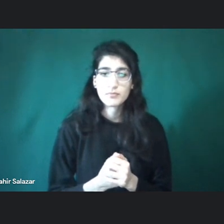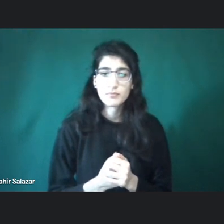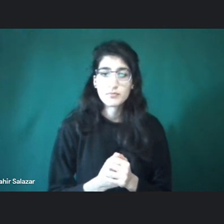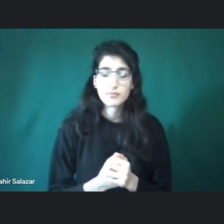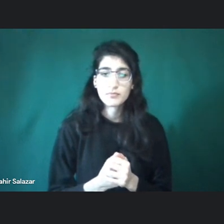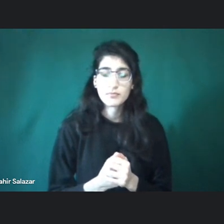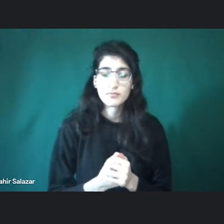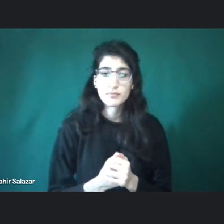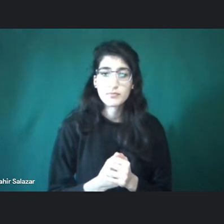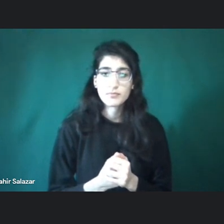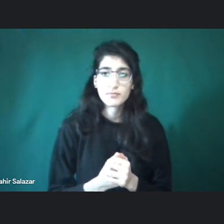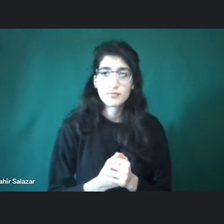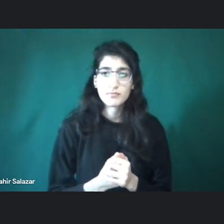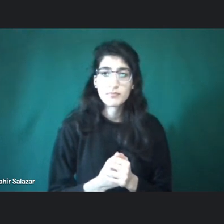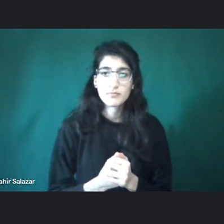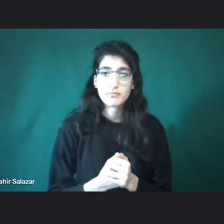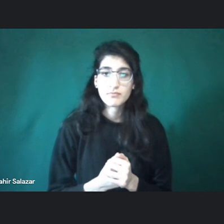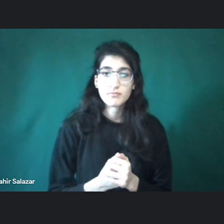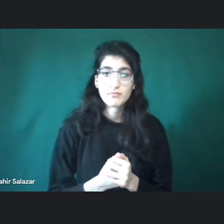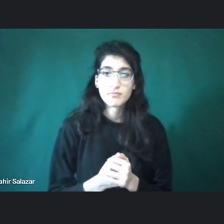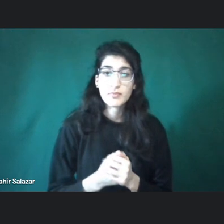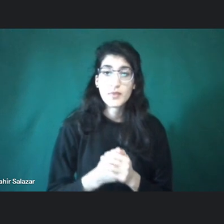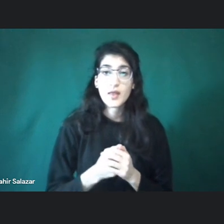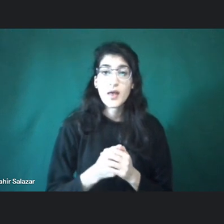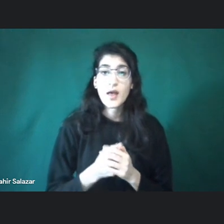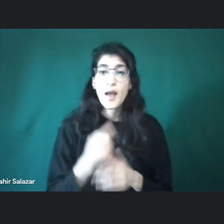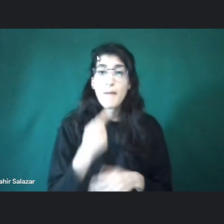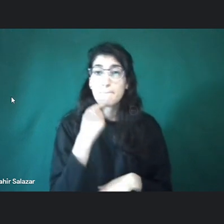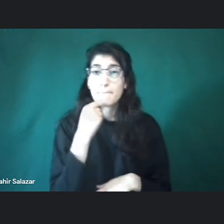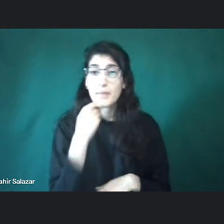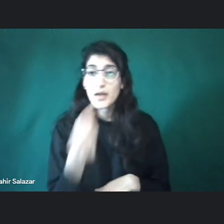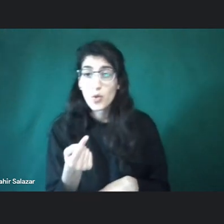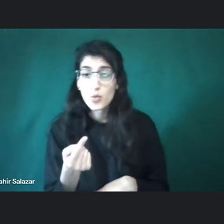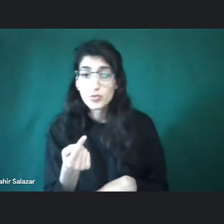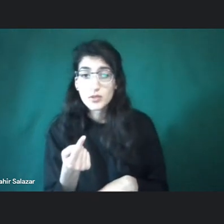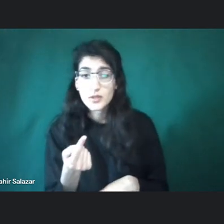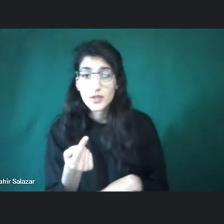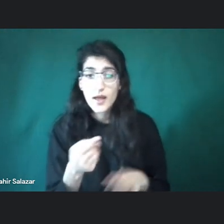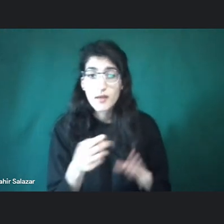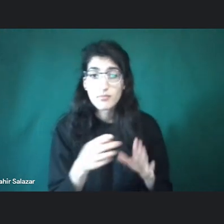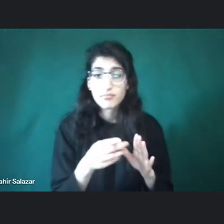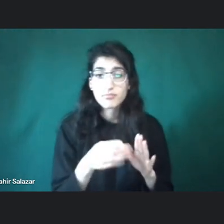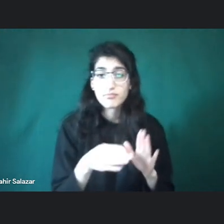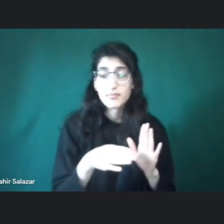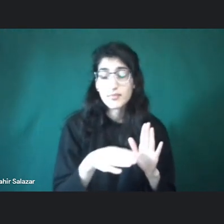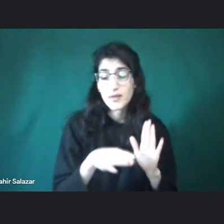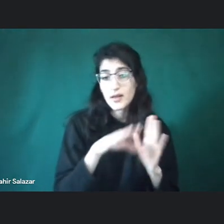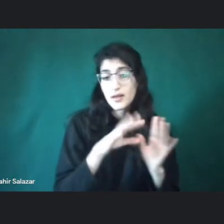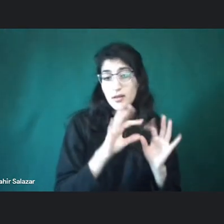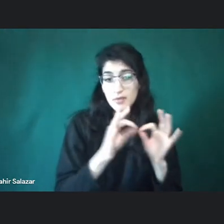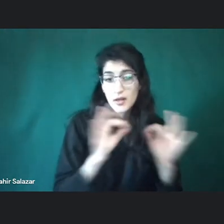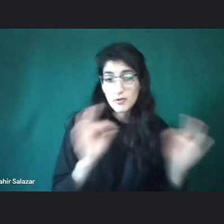¿Alguna pregunta de esta? ¿Todos les coincidió? ¿Cómo vamos?